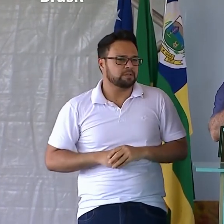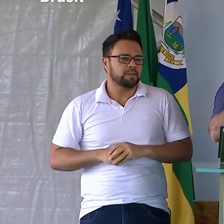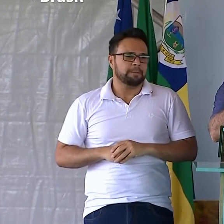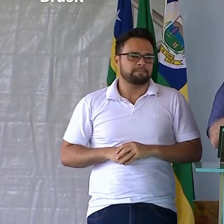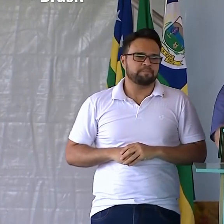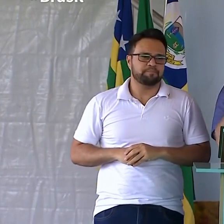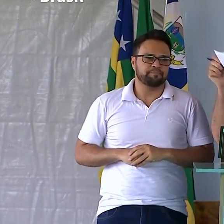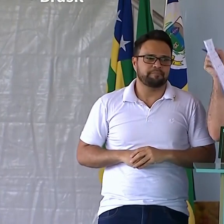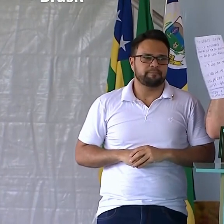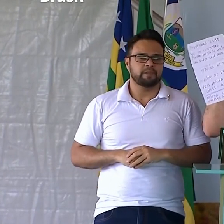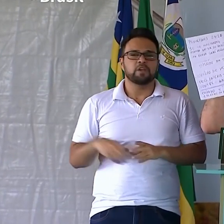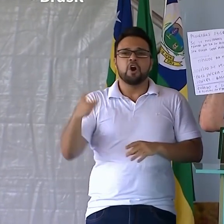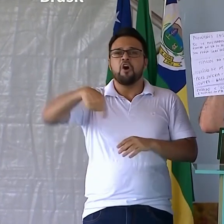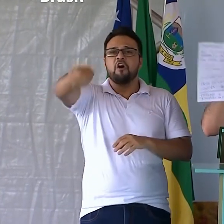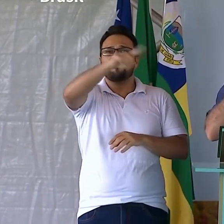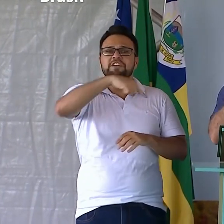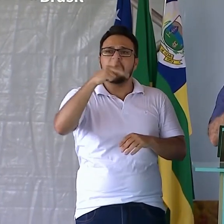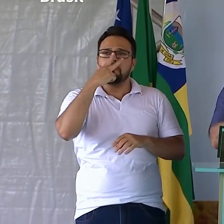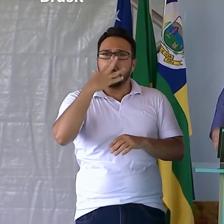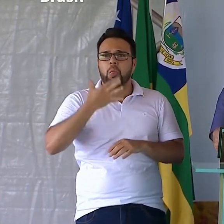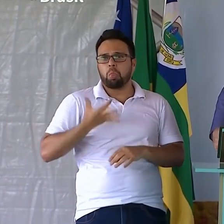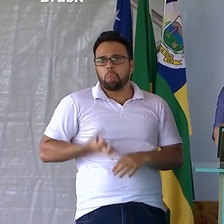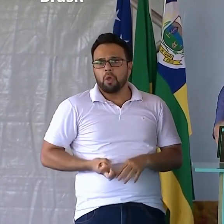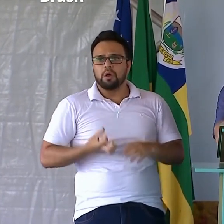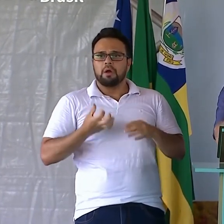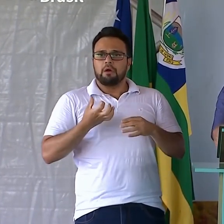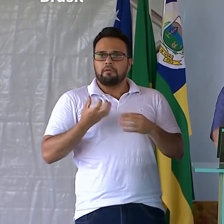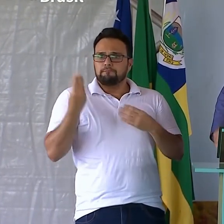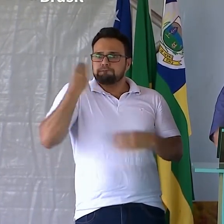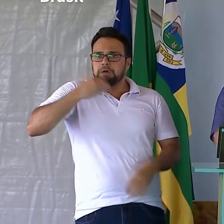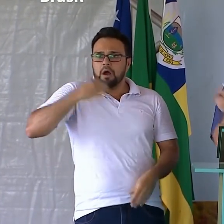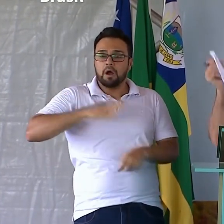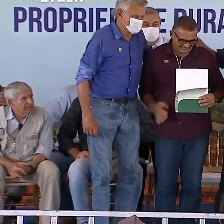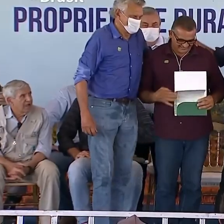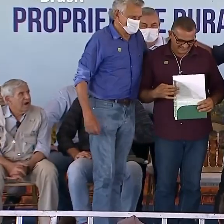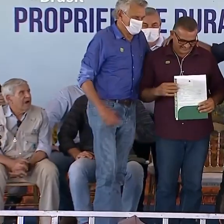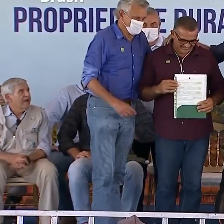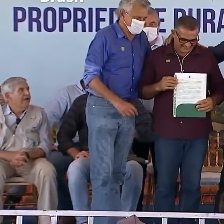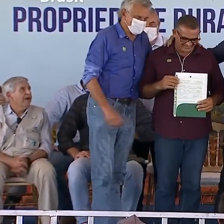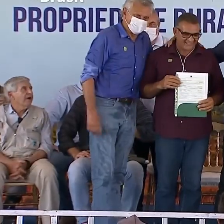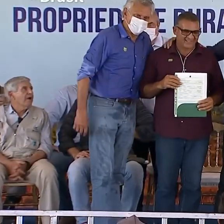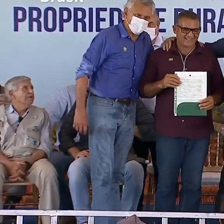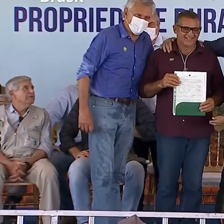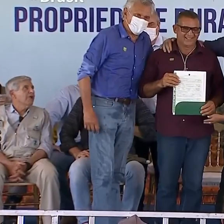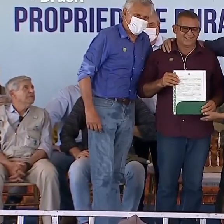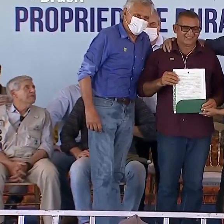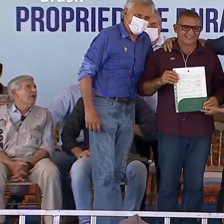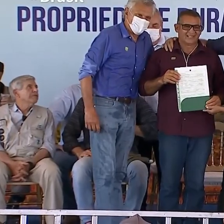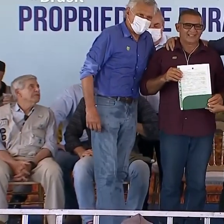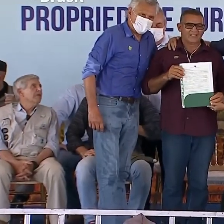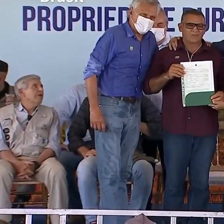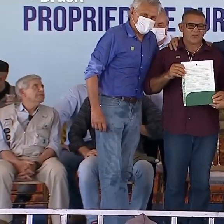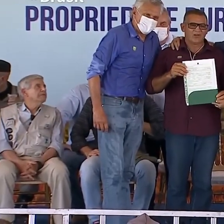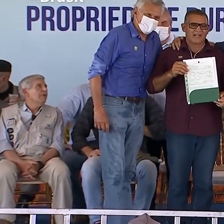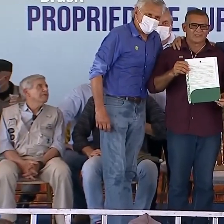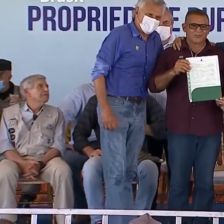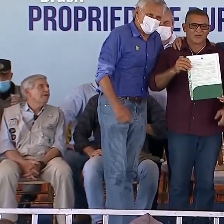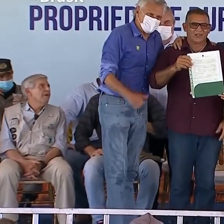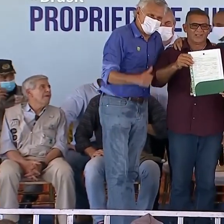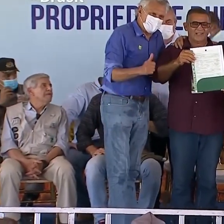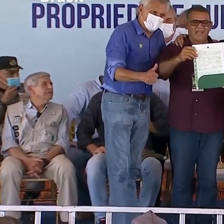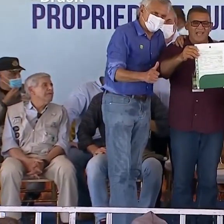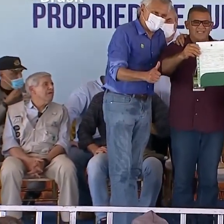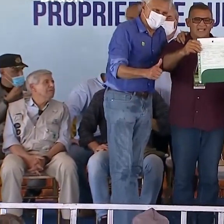que não se mostraram frouxo na hora da angústia. Jair Bolsonaro entregou pessoalmente os primeiros títulos